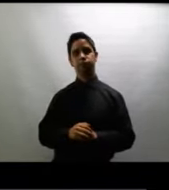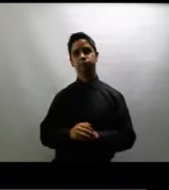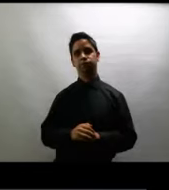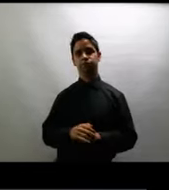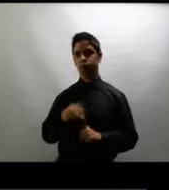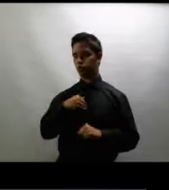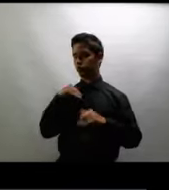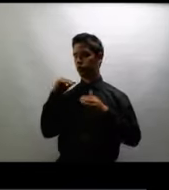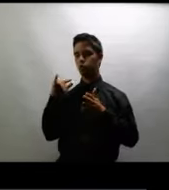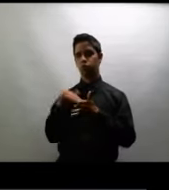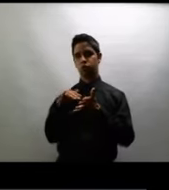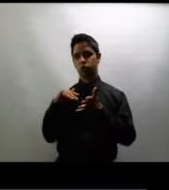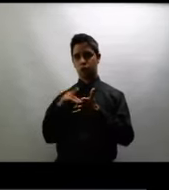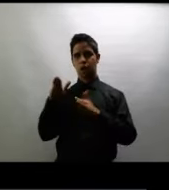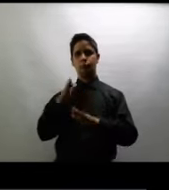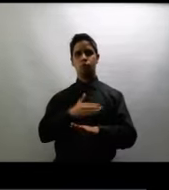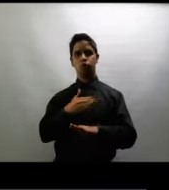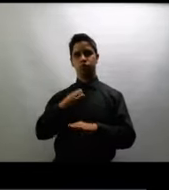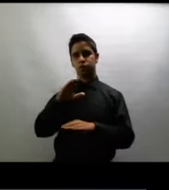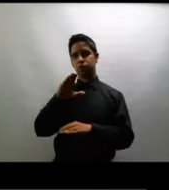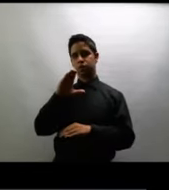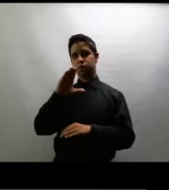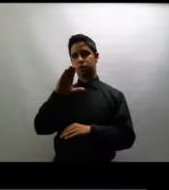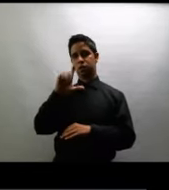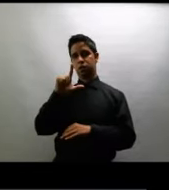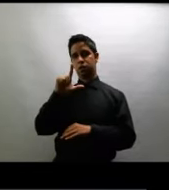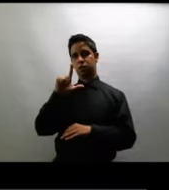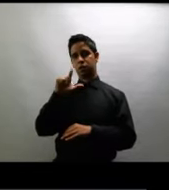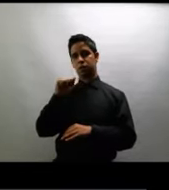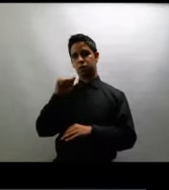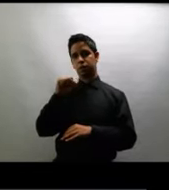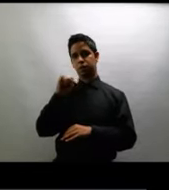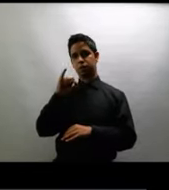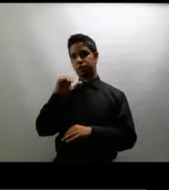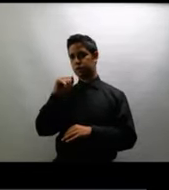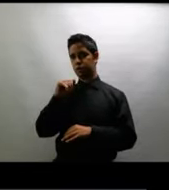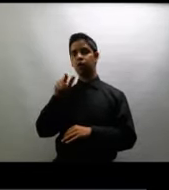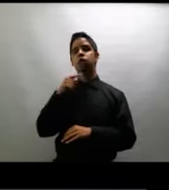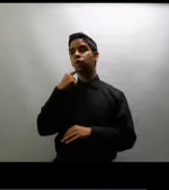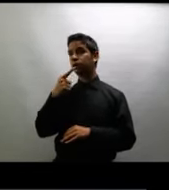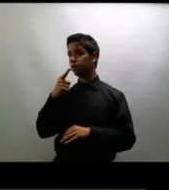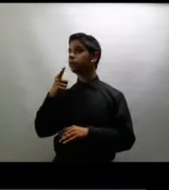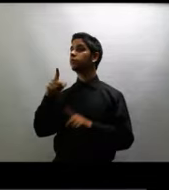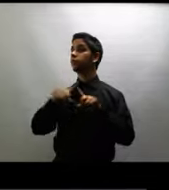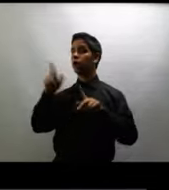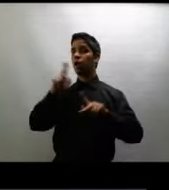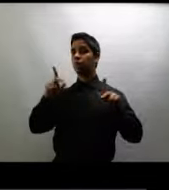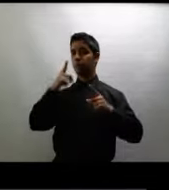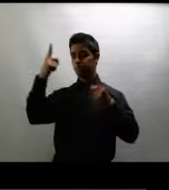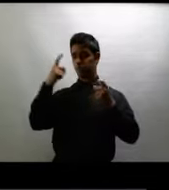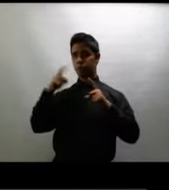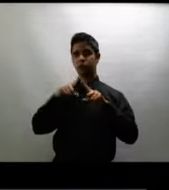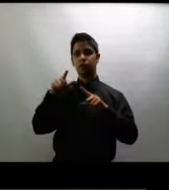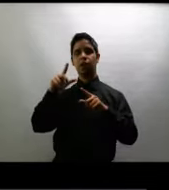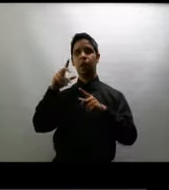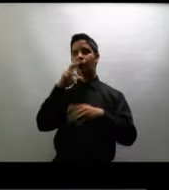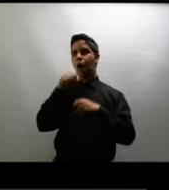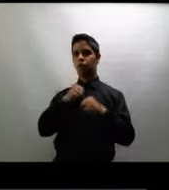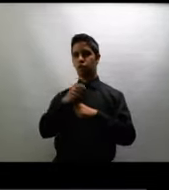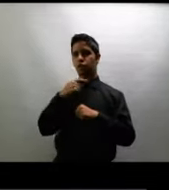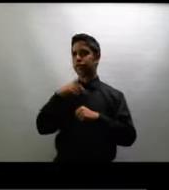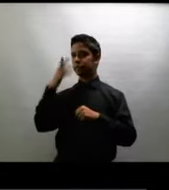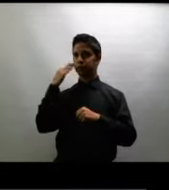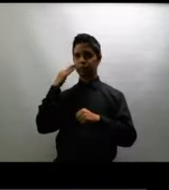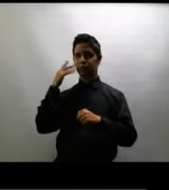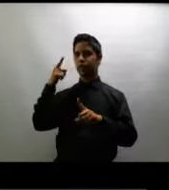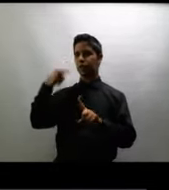Yo estudié música clásica. De hecho, lo voy a decir, pero el que pregunte año, menos 10. Ok. Eso es a mis estudiantes que